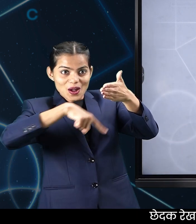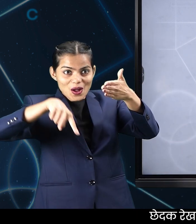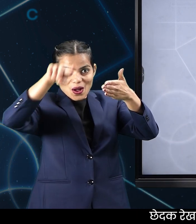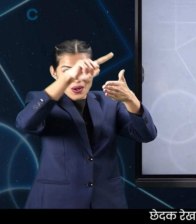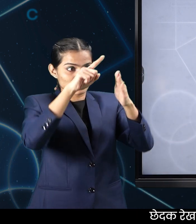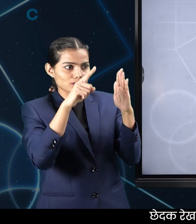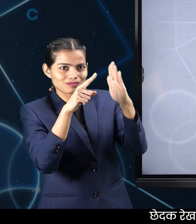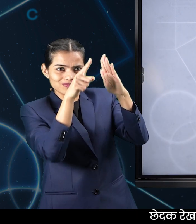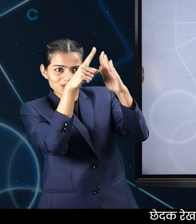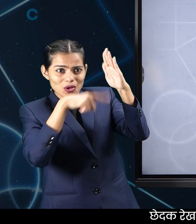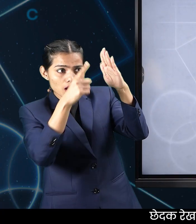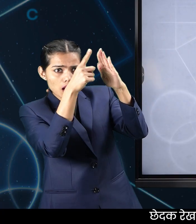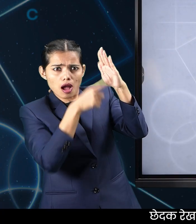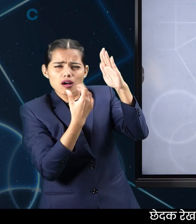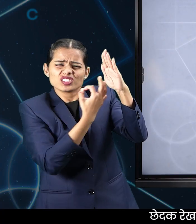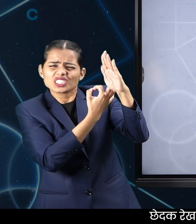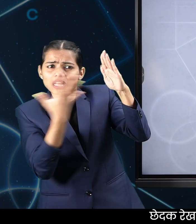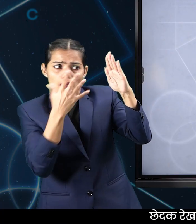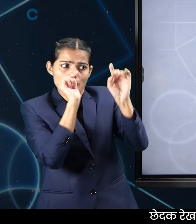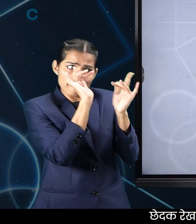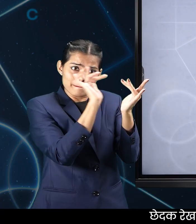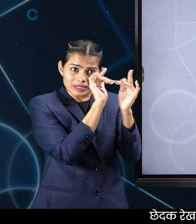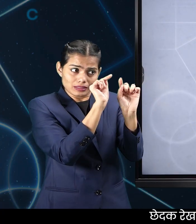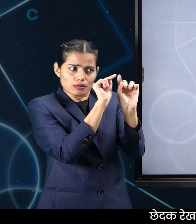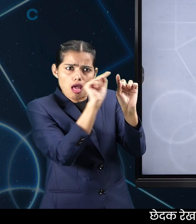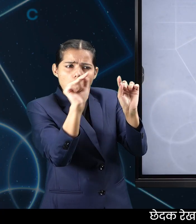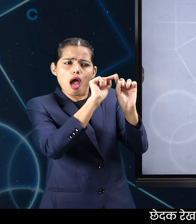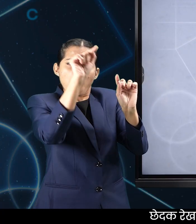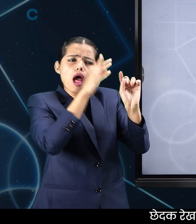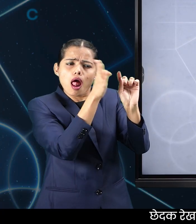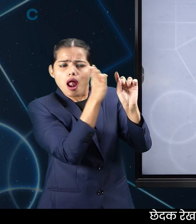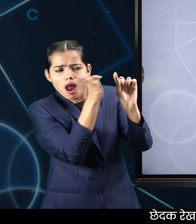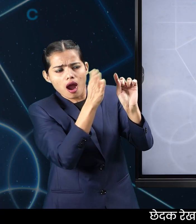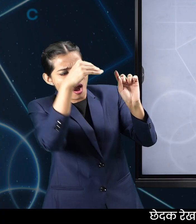छेदक रेखा के एक विशेष मामले के रूप में स्पर्शिका